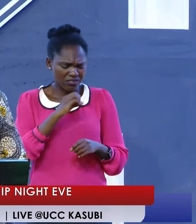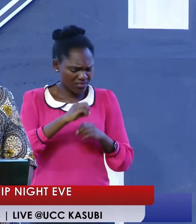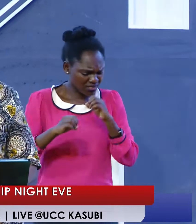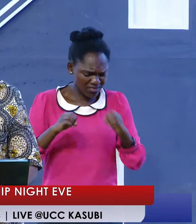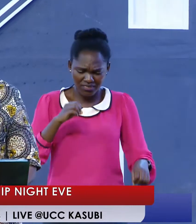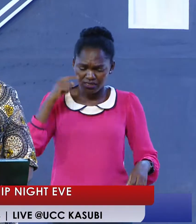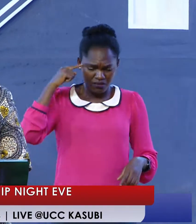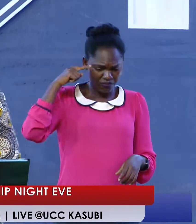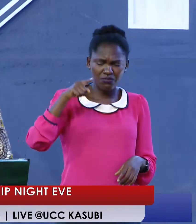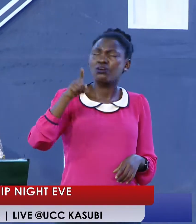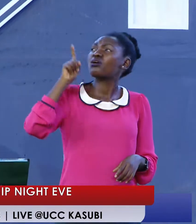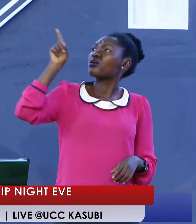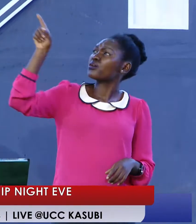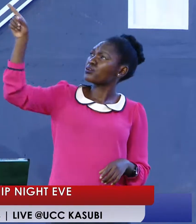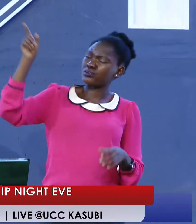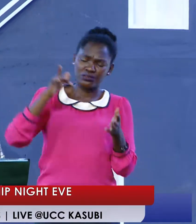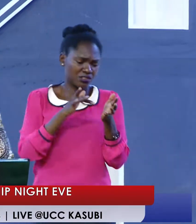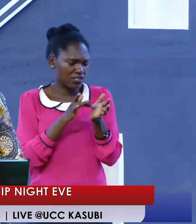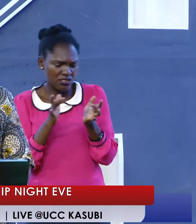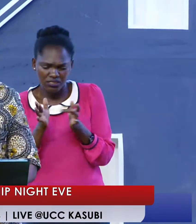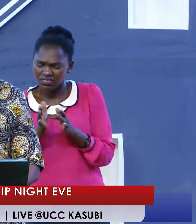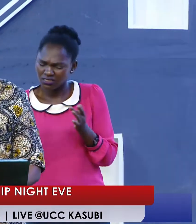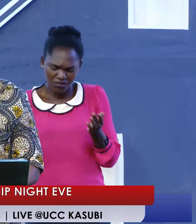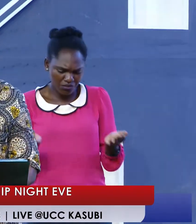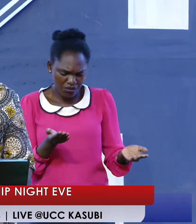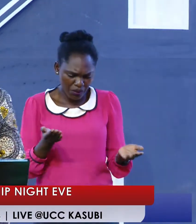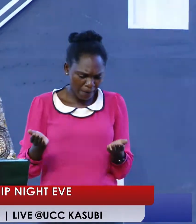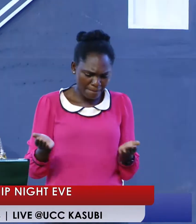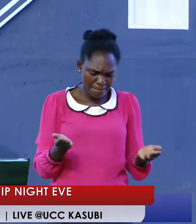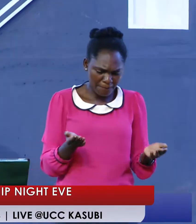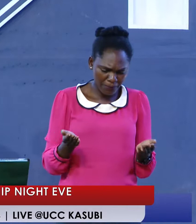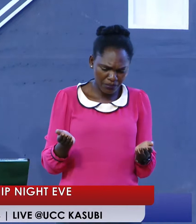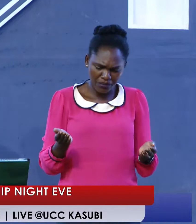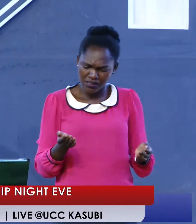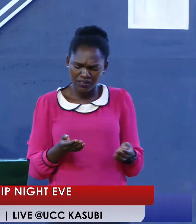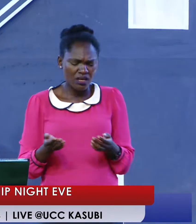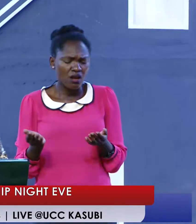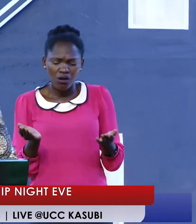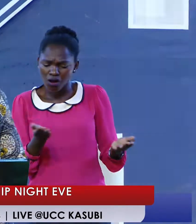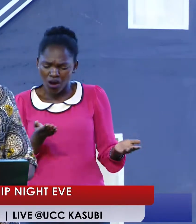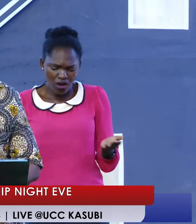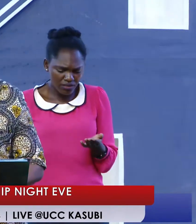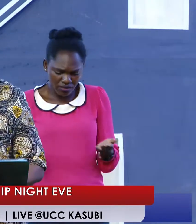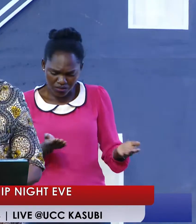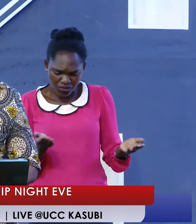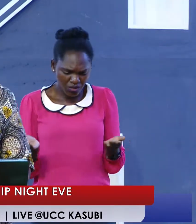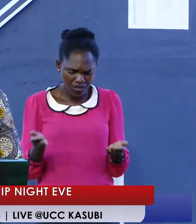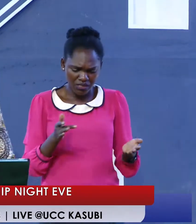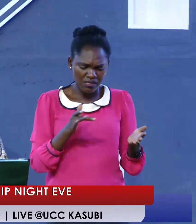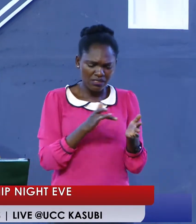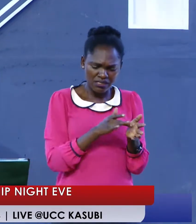Oliwa, Yesu Oliwa. Abakunonya bakulaba.